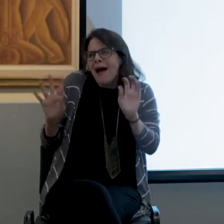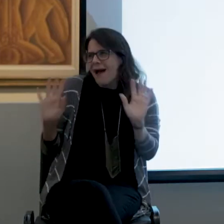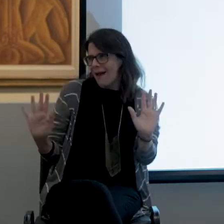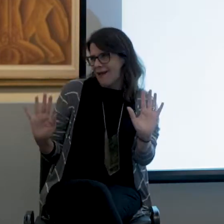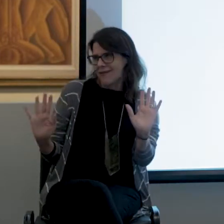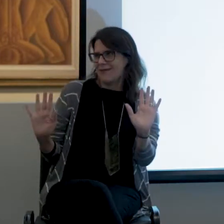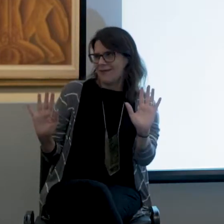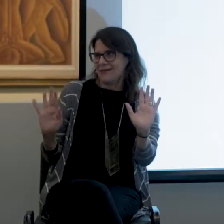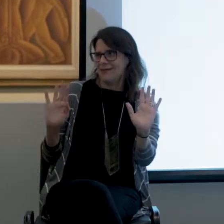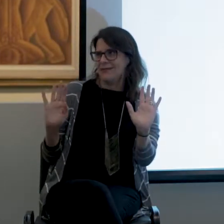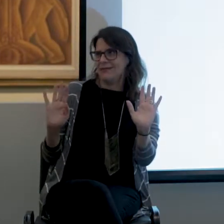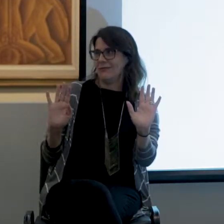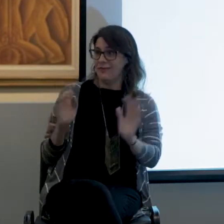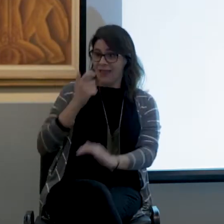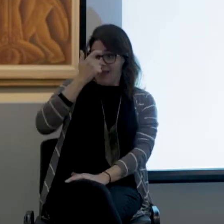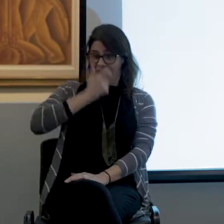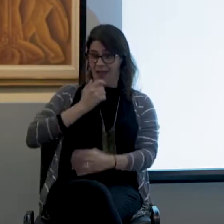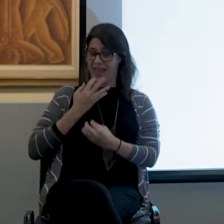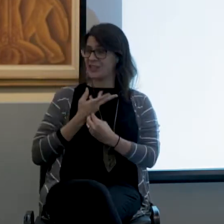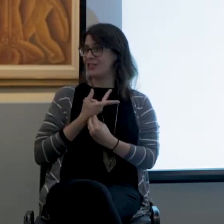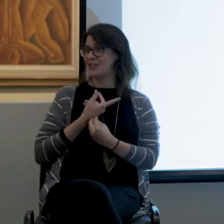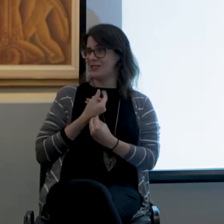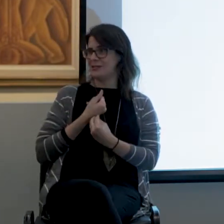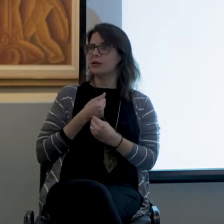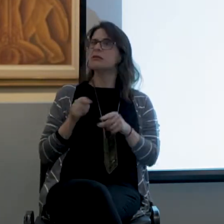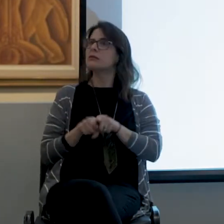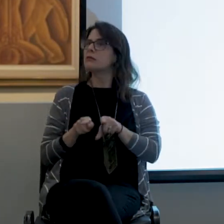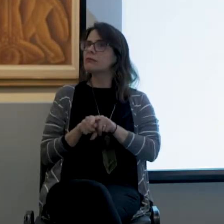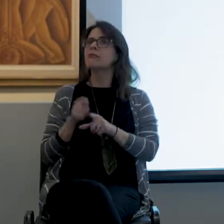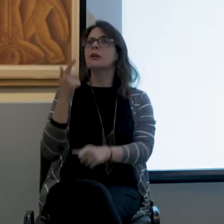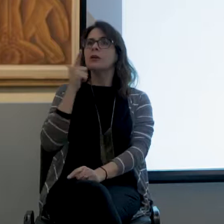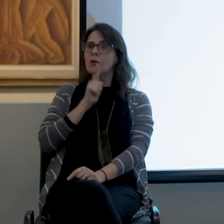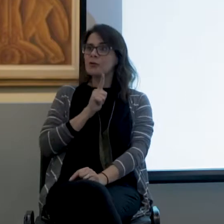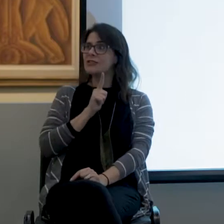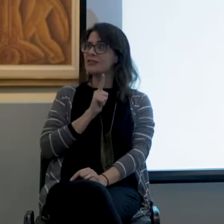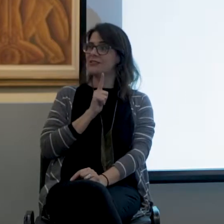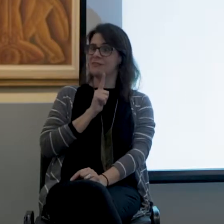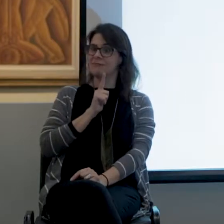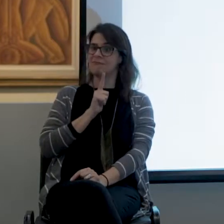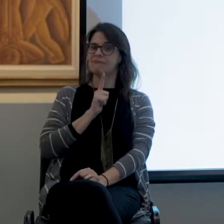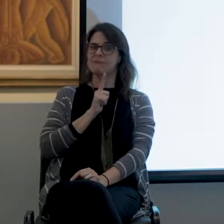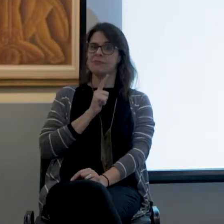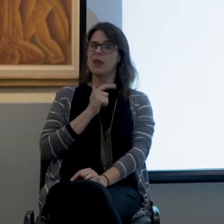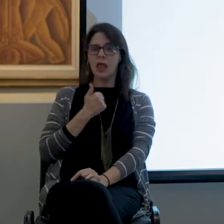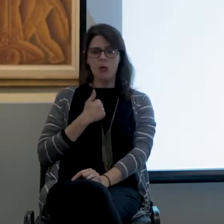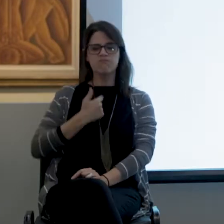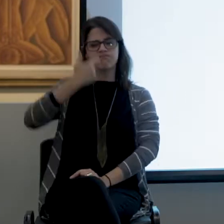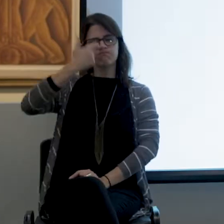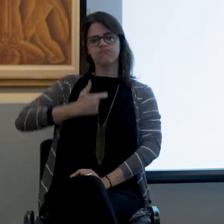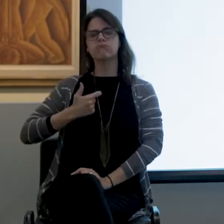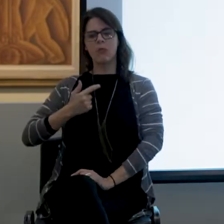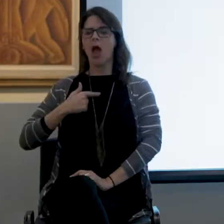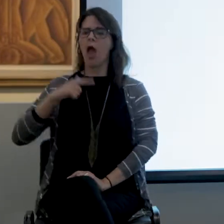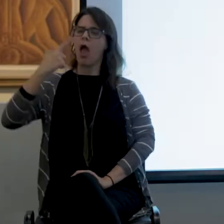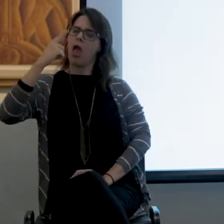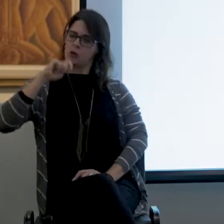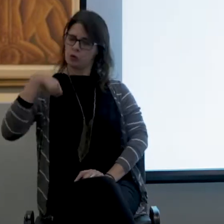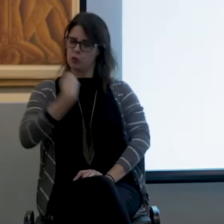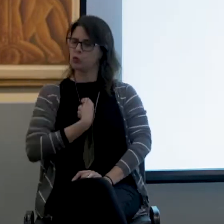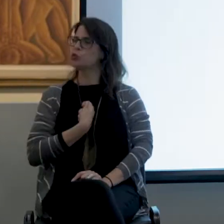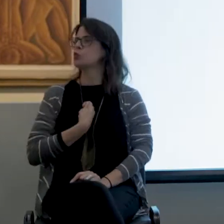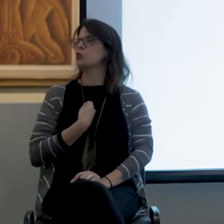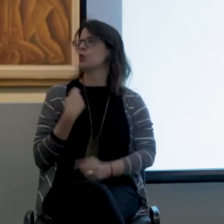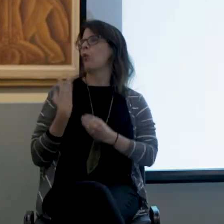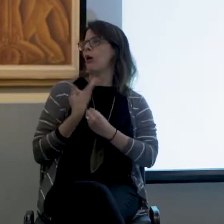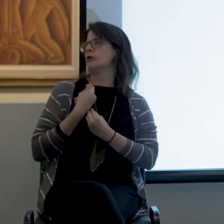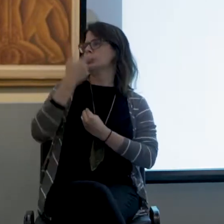E o artista também, né? Conseguir o direito de ser artista independente das pressões do mundo externo